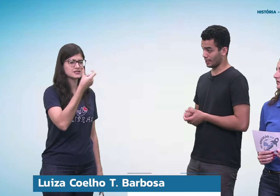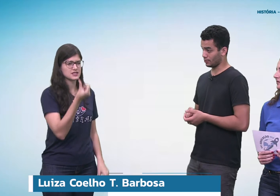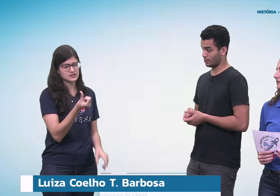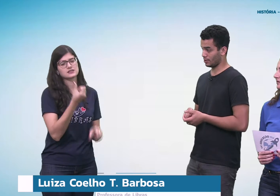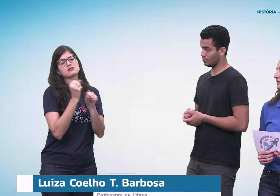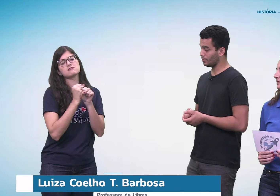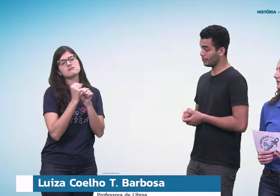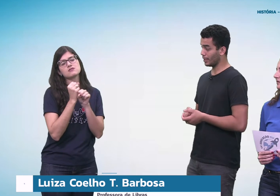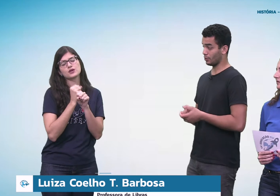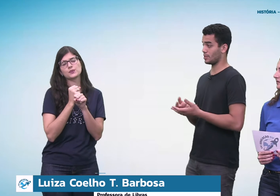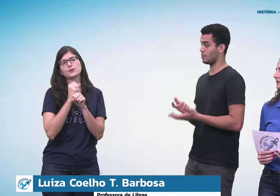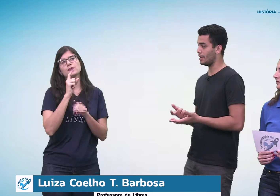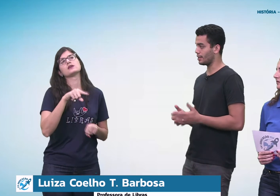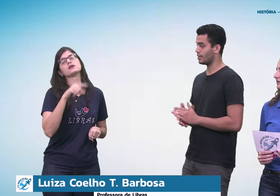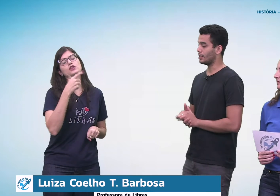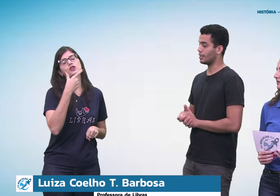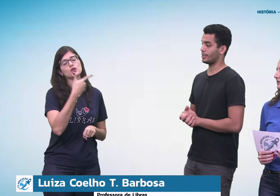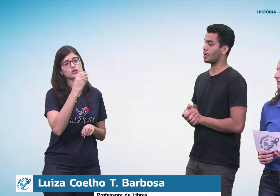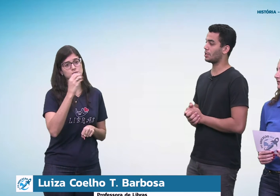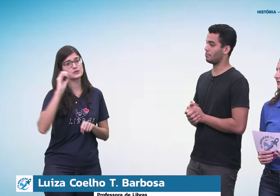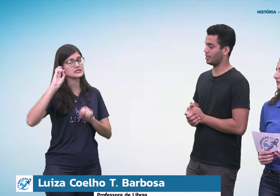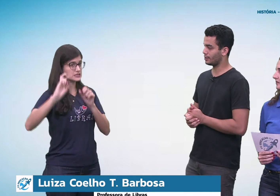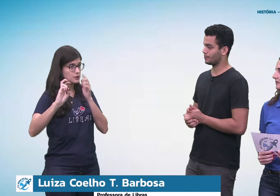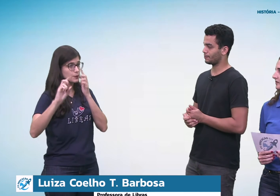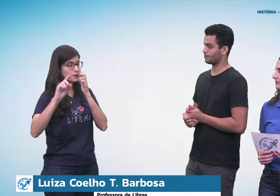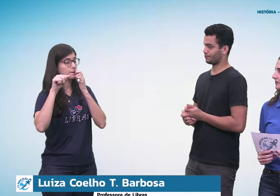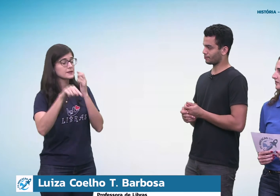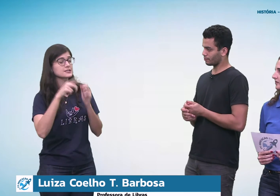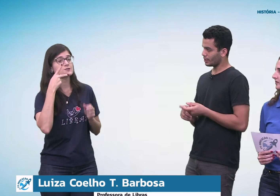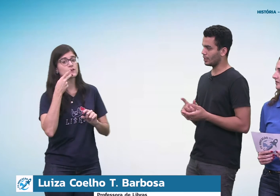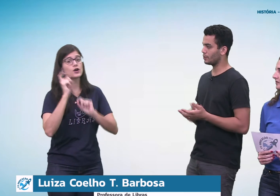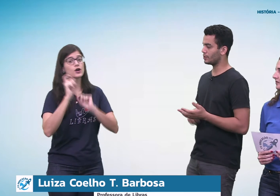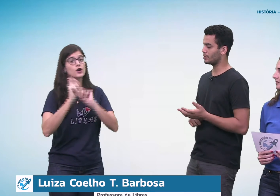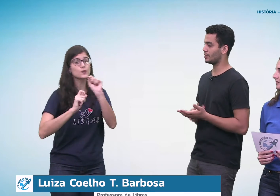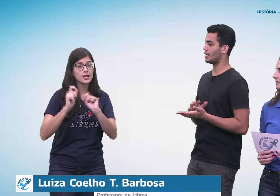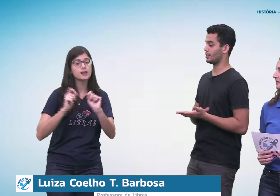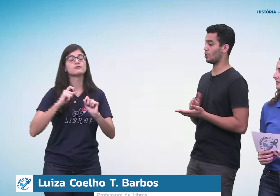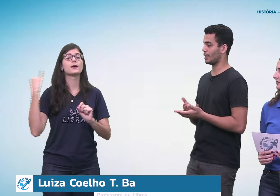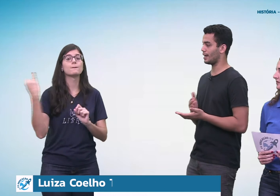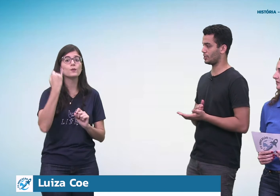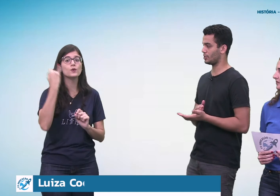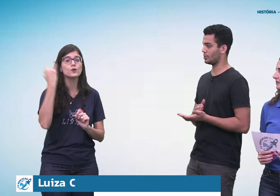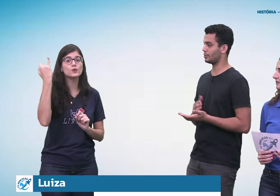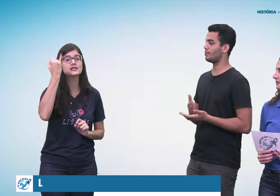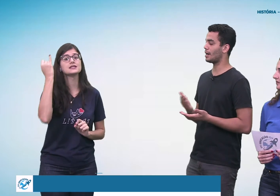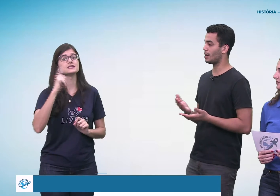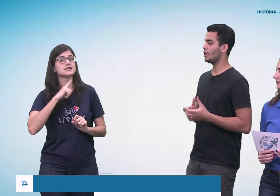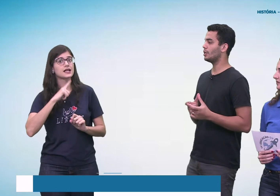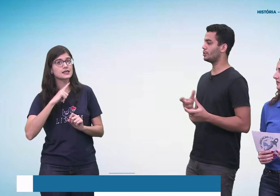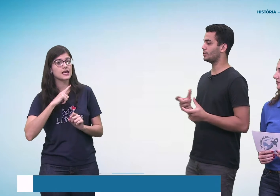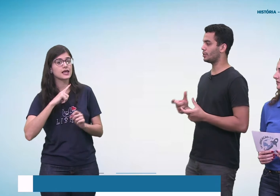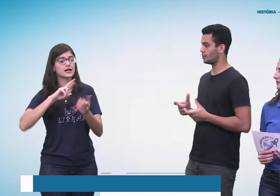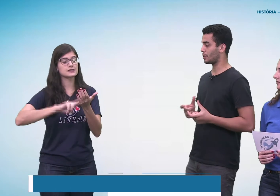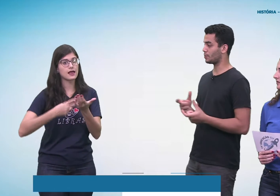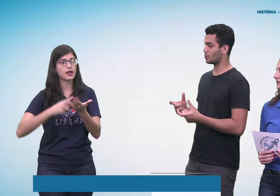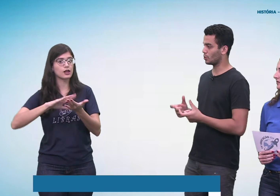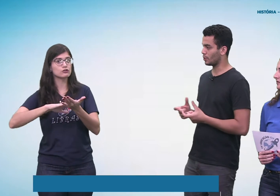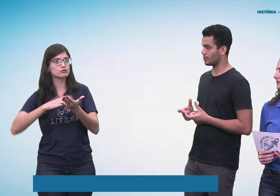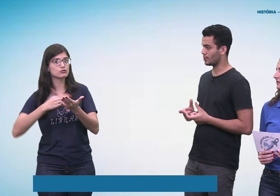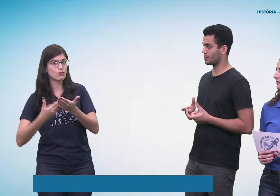decreto 5626 já regulamenta a língua de sinais em locais de trabalho, de que as pessoas se